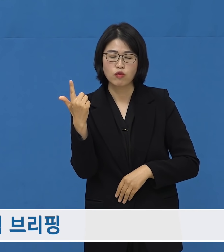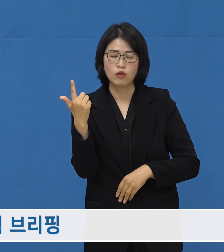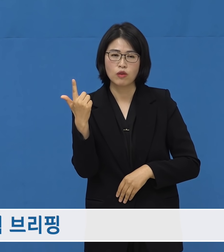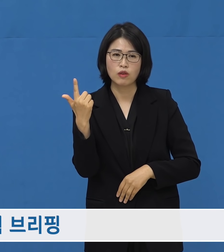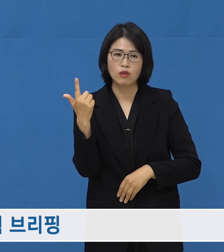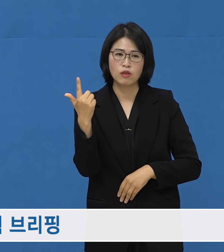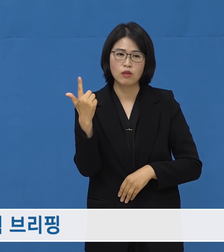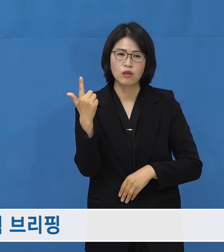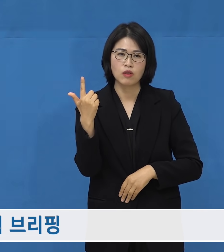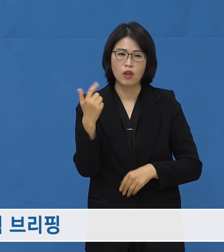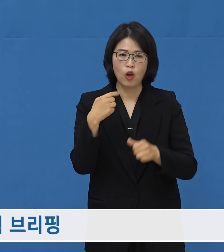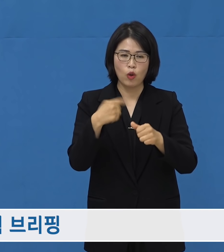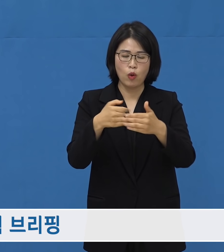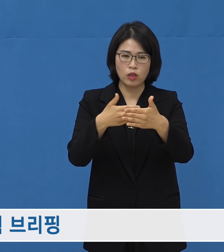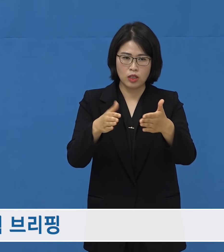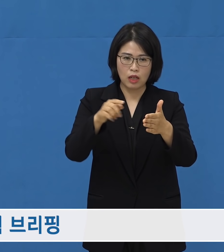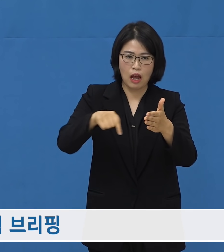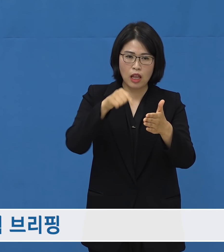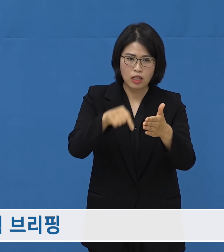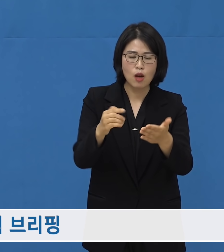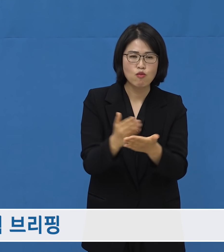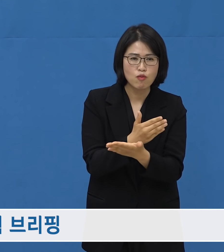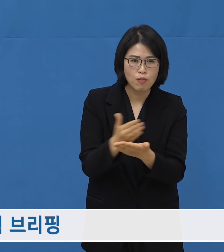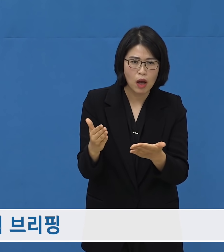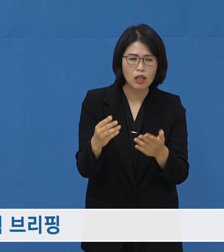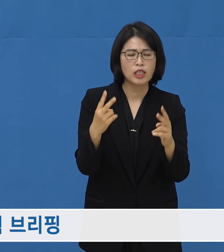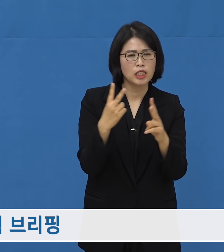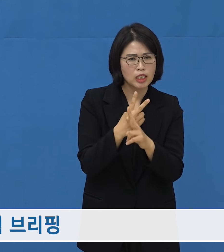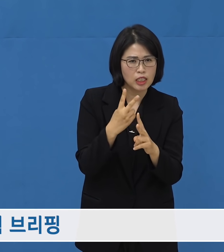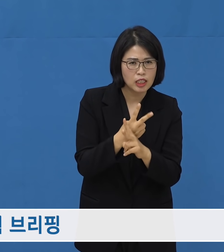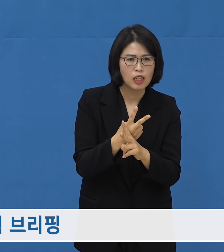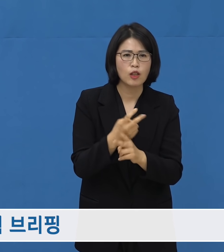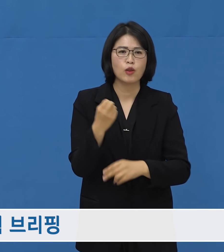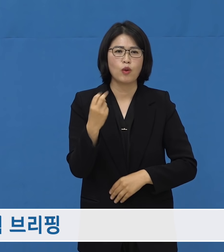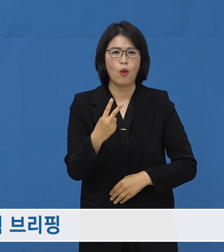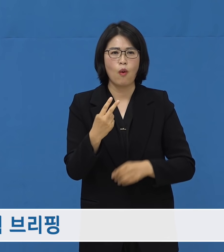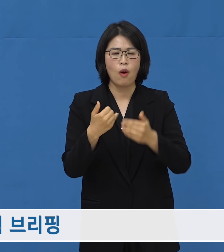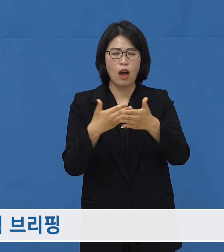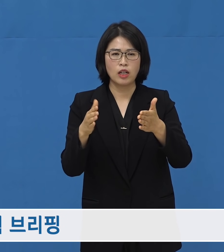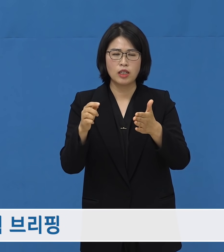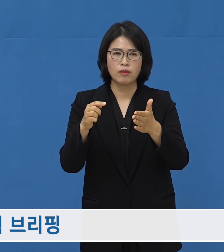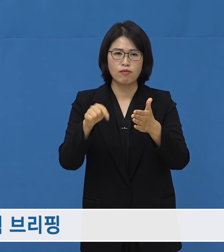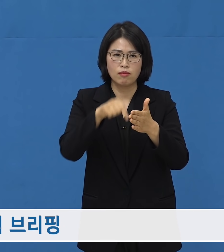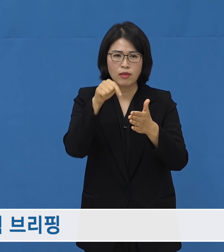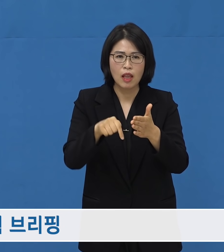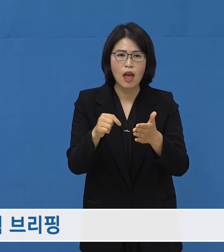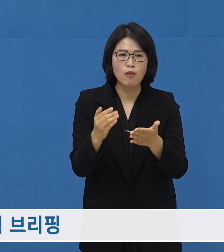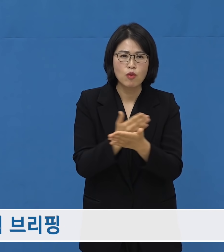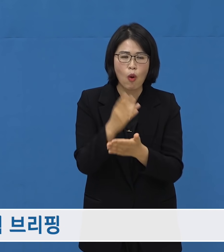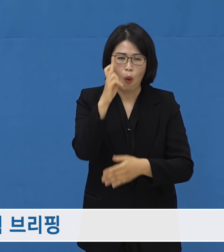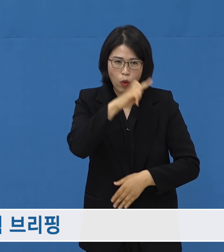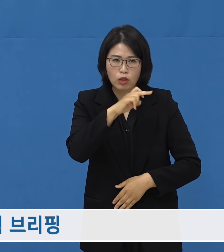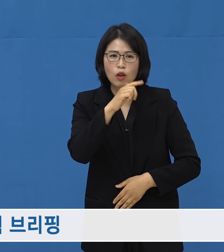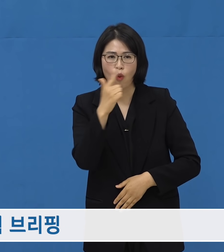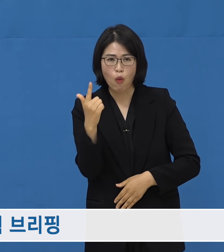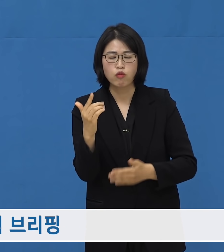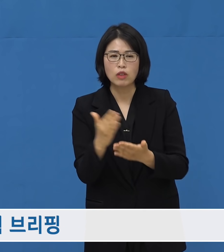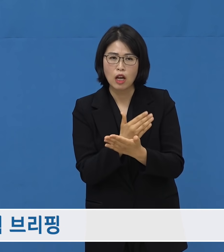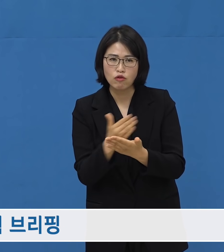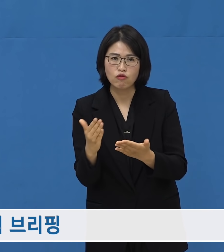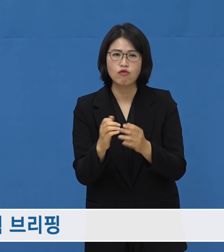내 분반을 해서 격일 등교 또는 학급 내 분반 오전 오후 등교